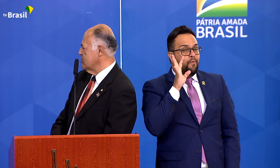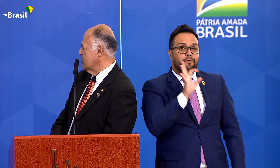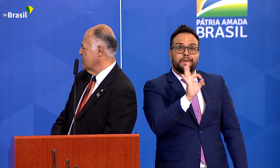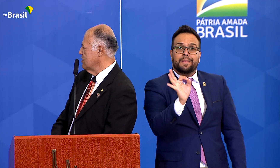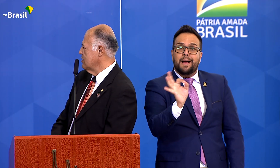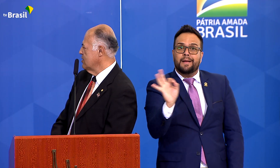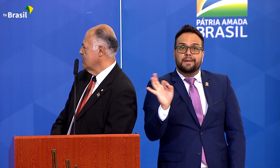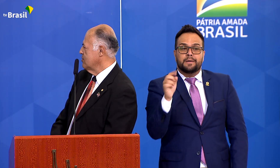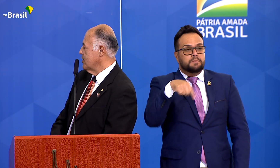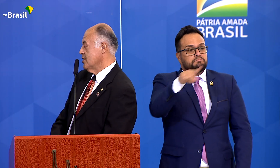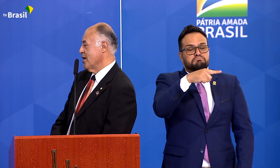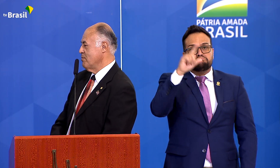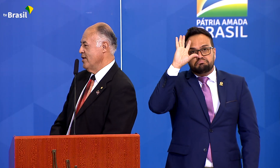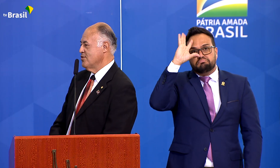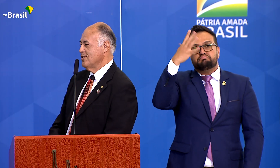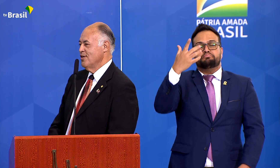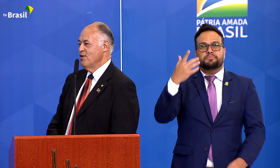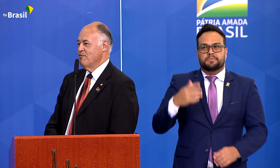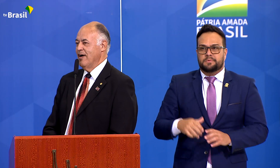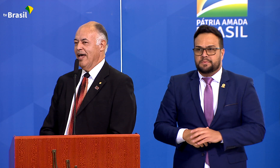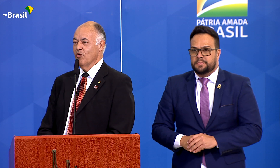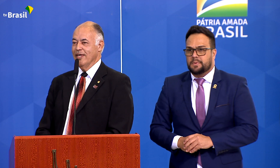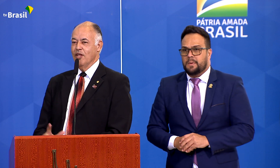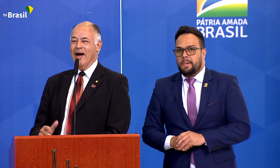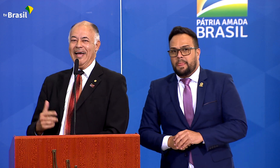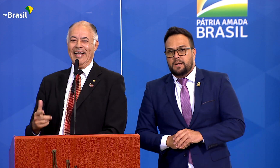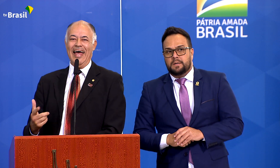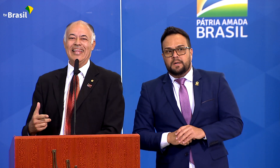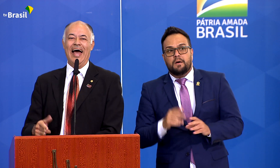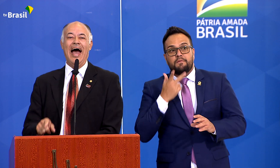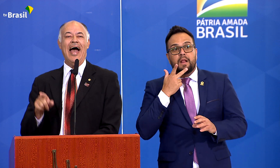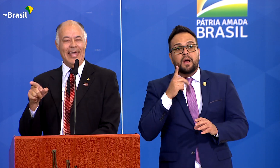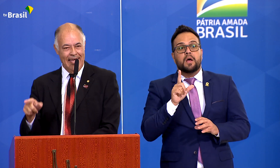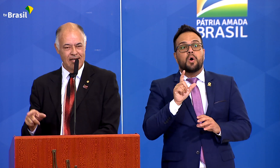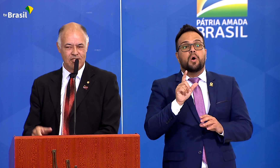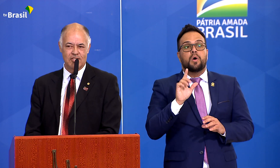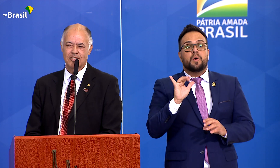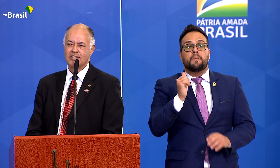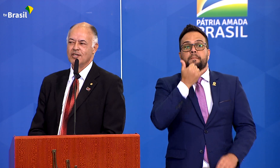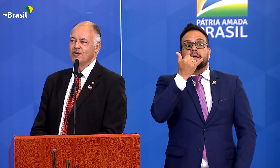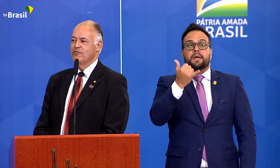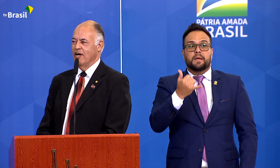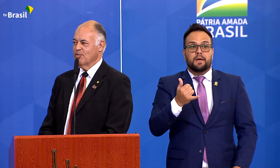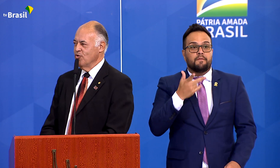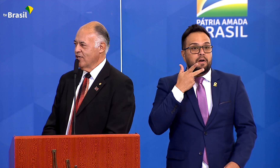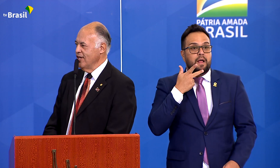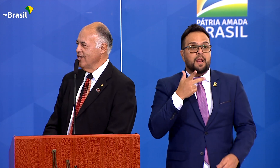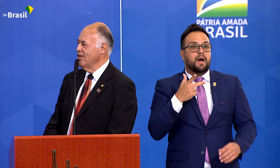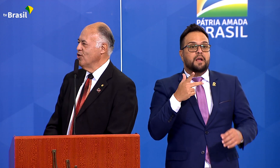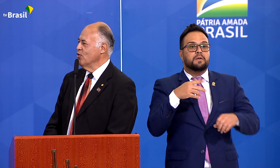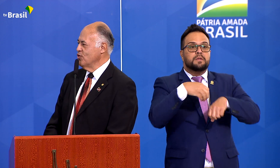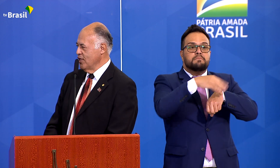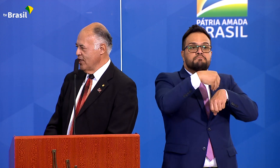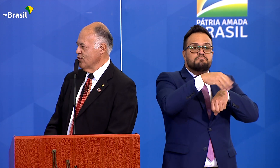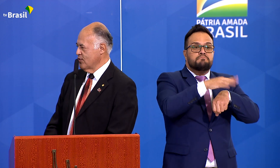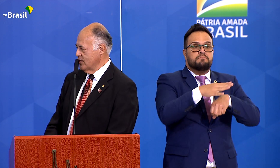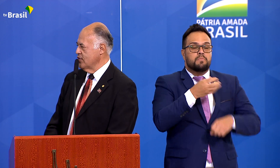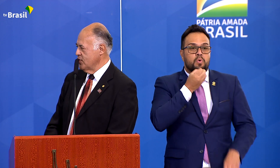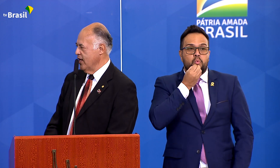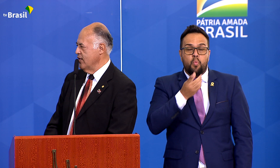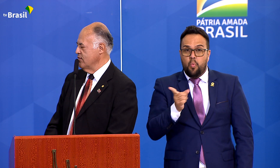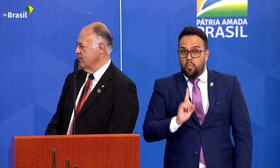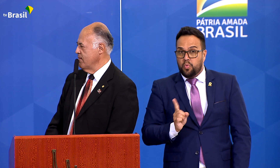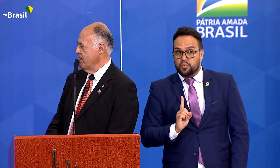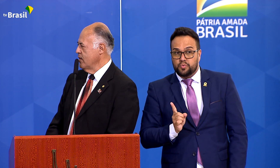nenhuma Providência Mas de repente falaram que não agrada a eles faz com que o